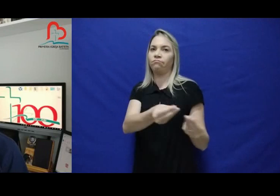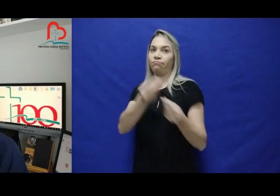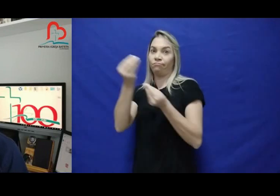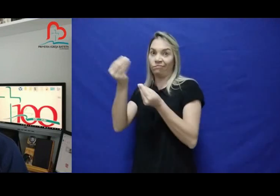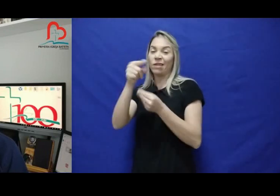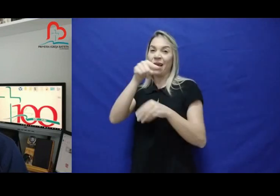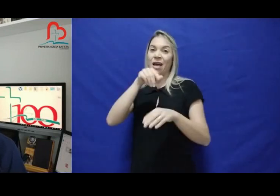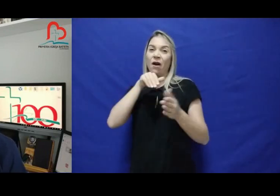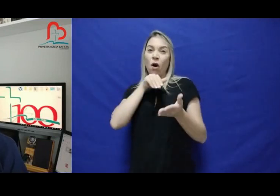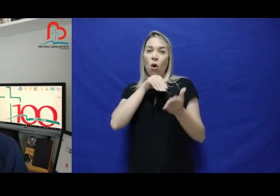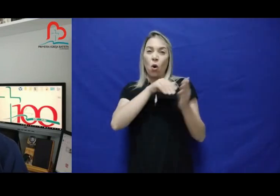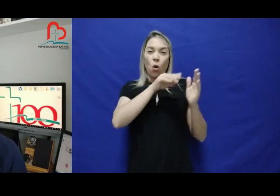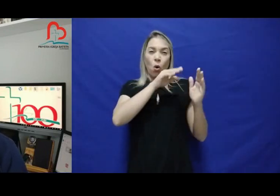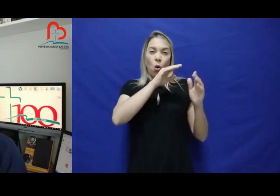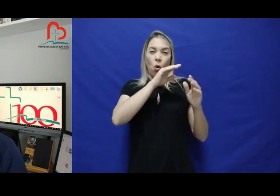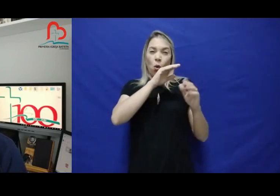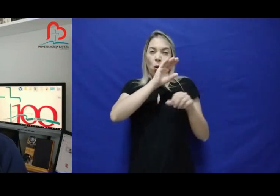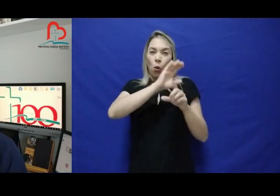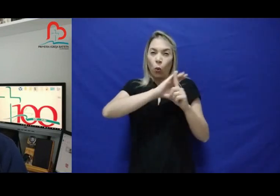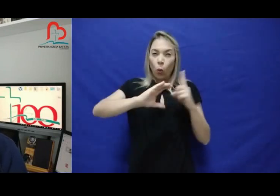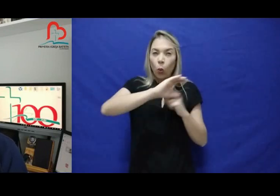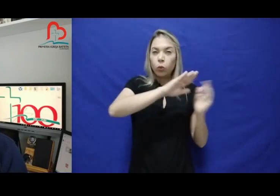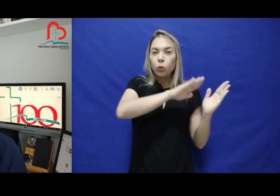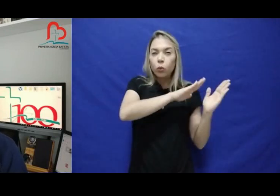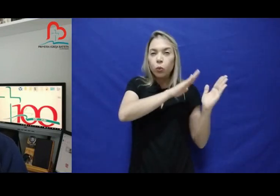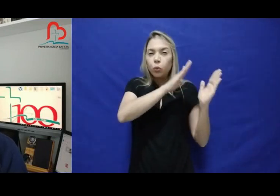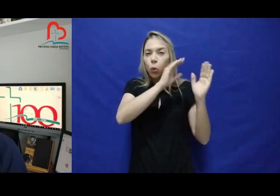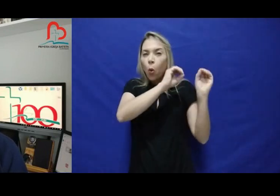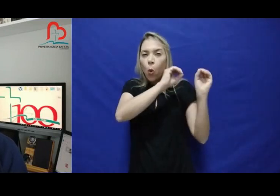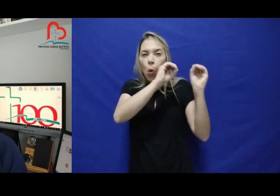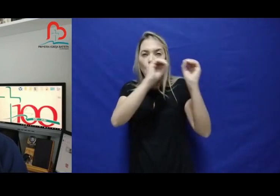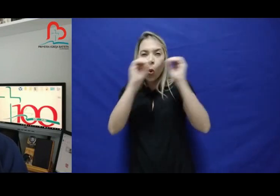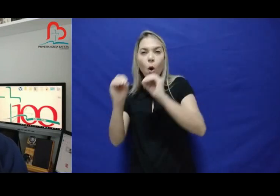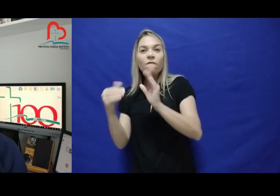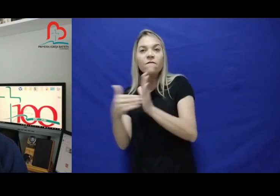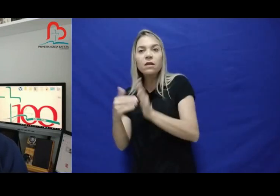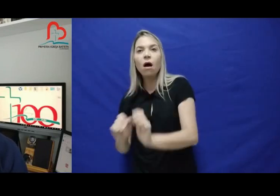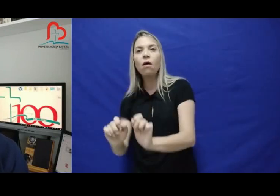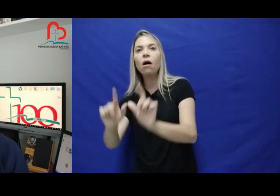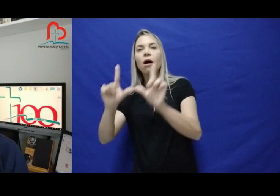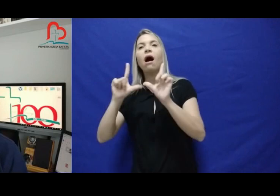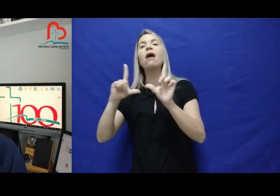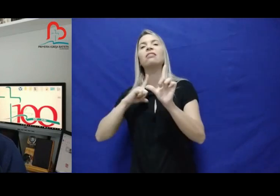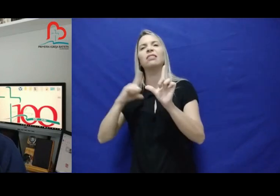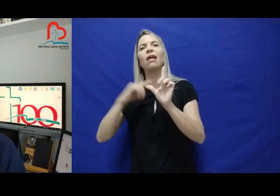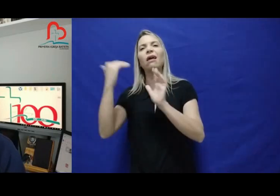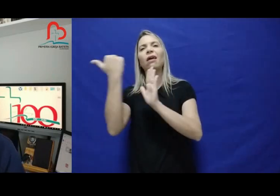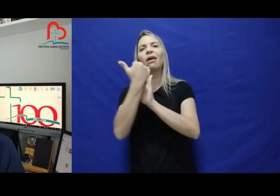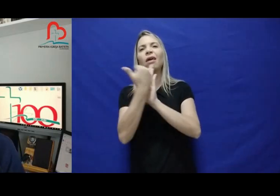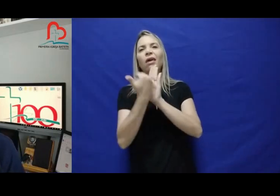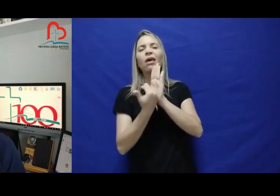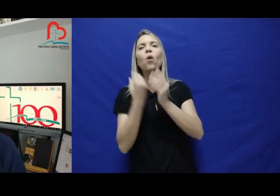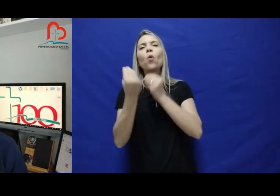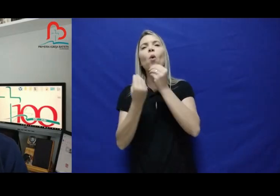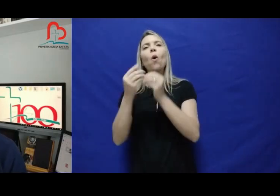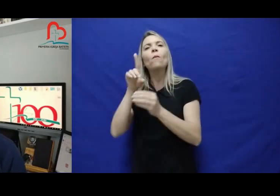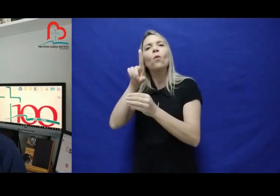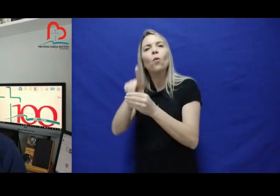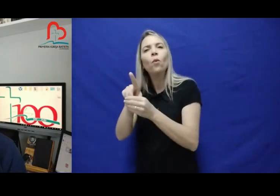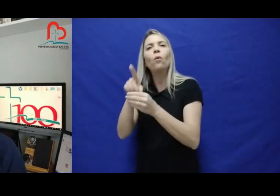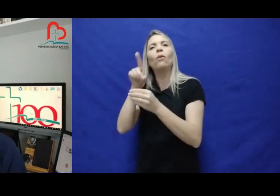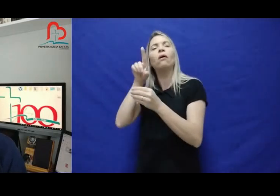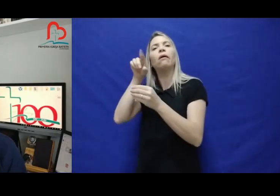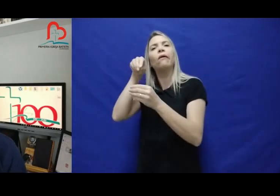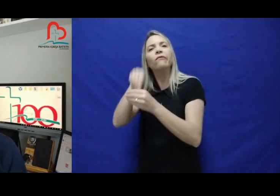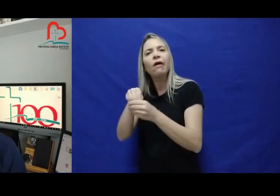seus bens. Ao final do nosso culto, você terá acesso às informações necessárias para que os membros da